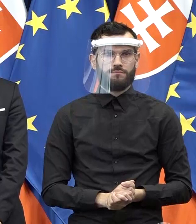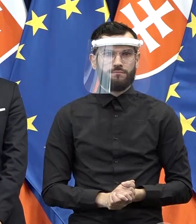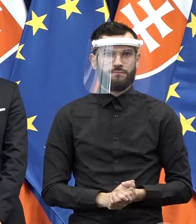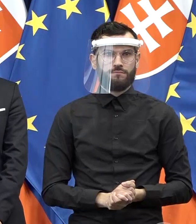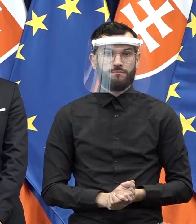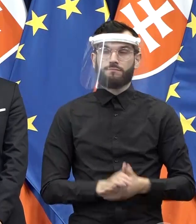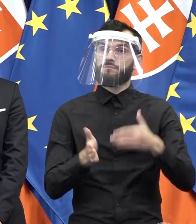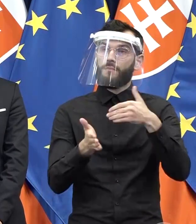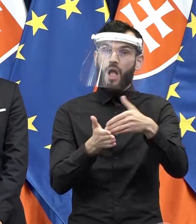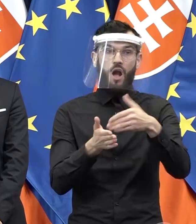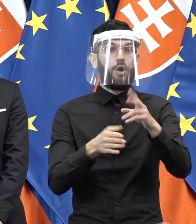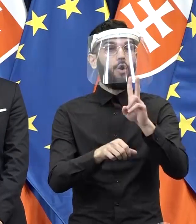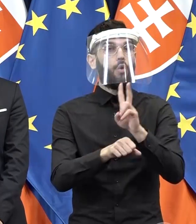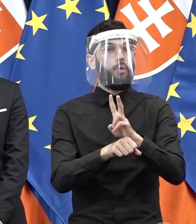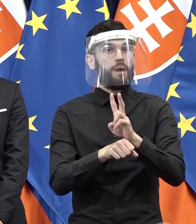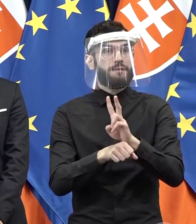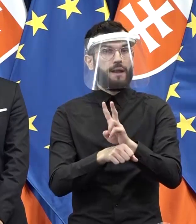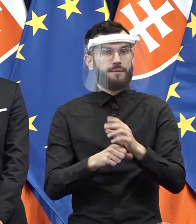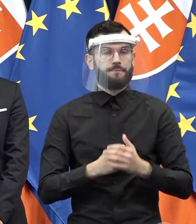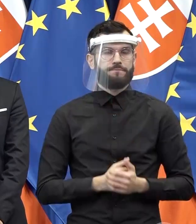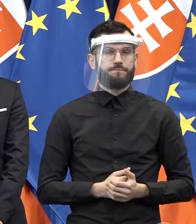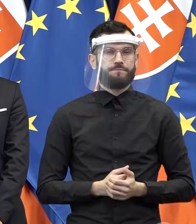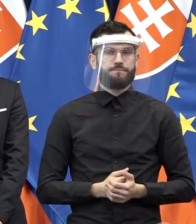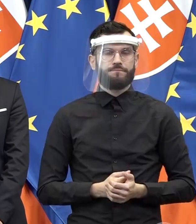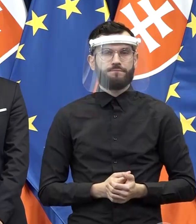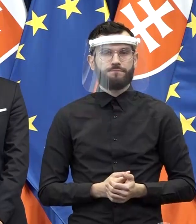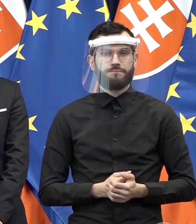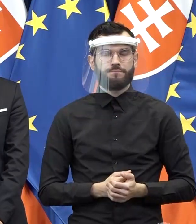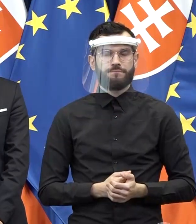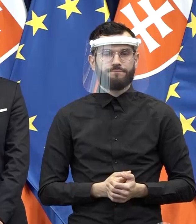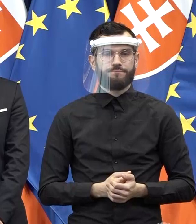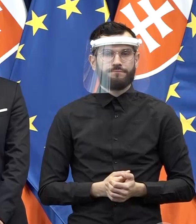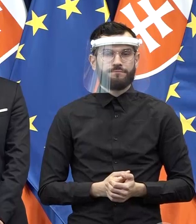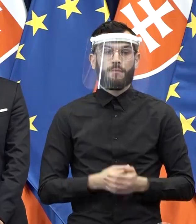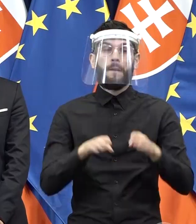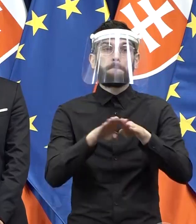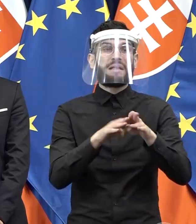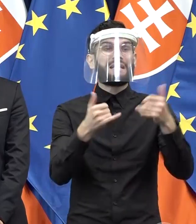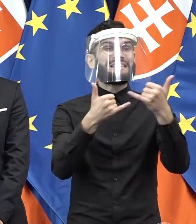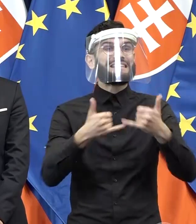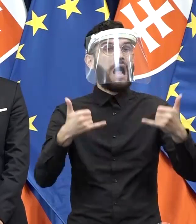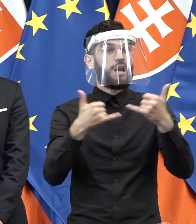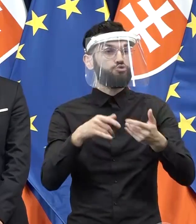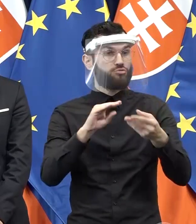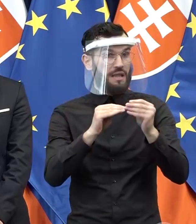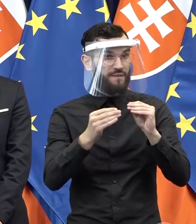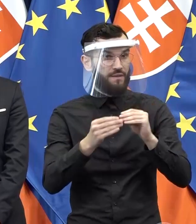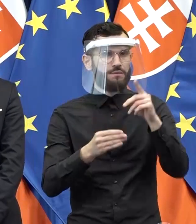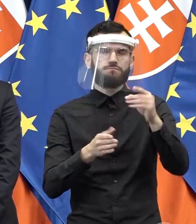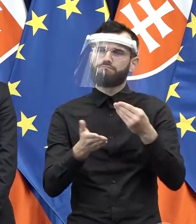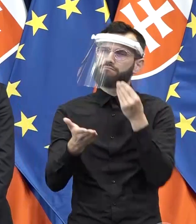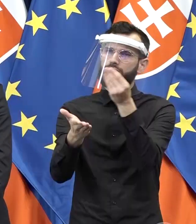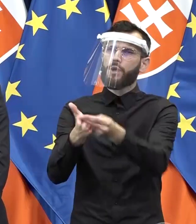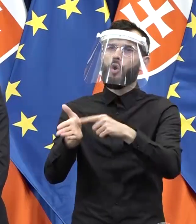Ďalšie opatrenie bolo, že ministerstvo zahraničných vecí dostalo za úlohu, aby